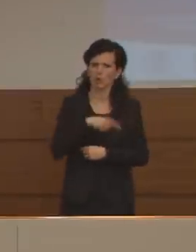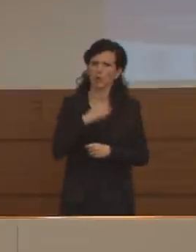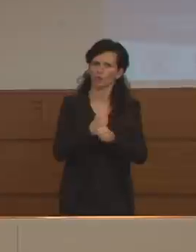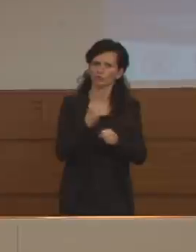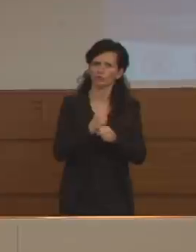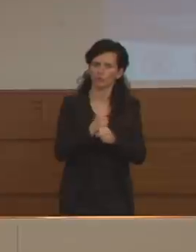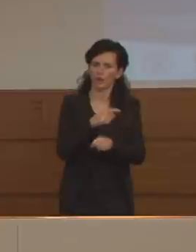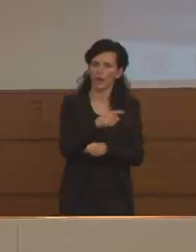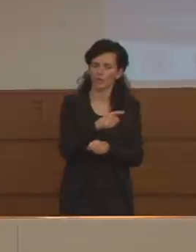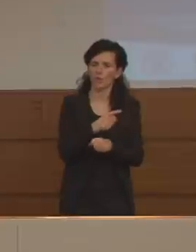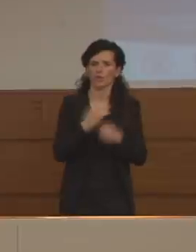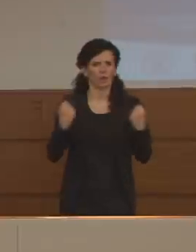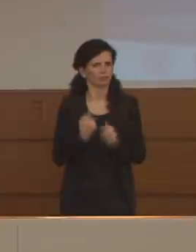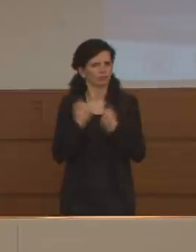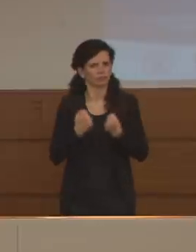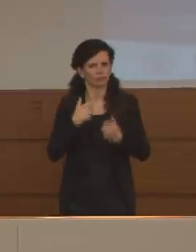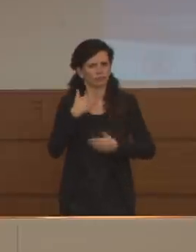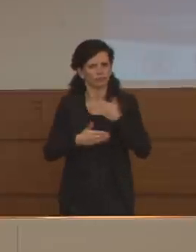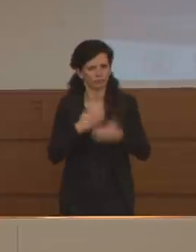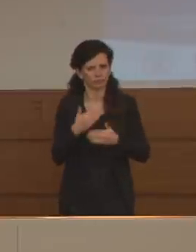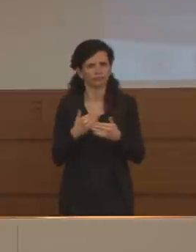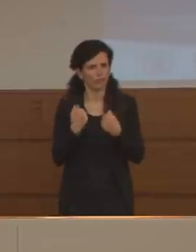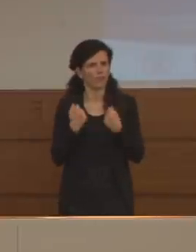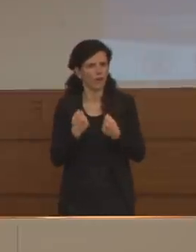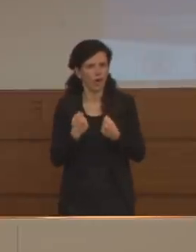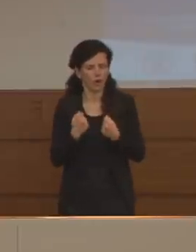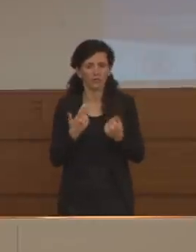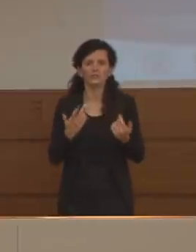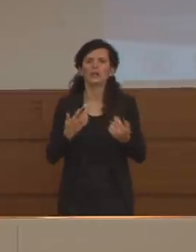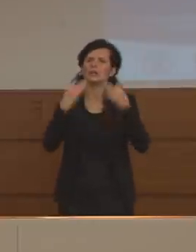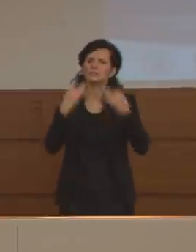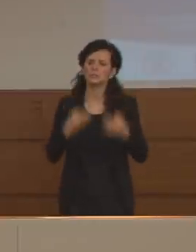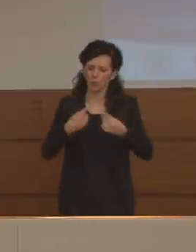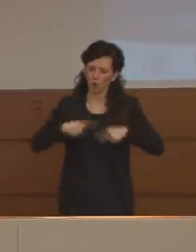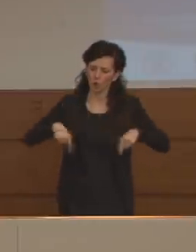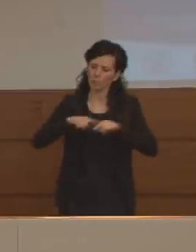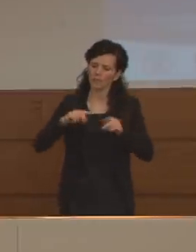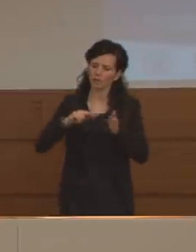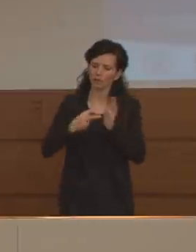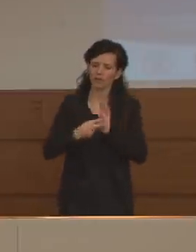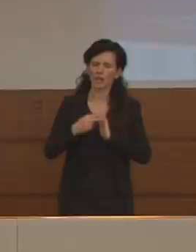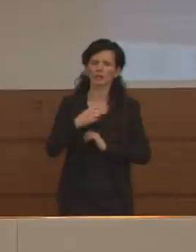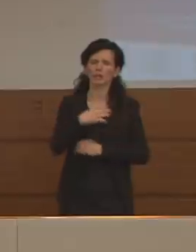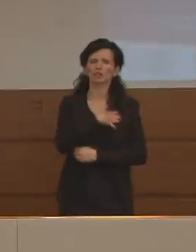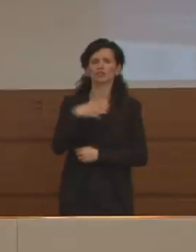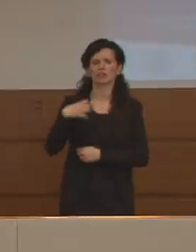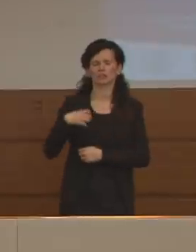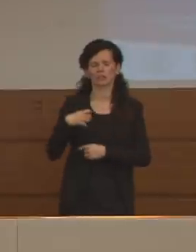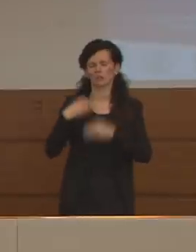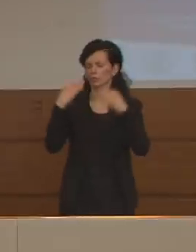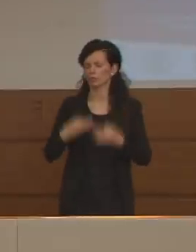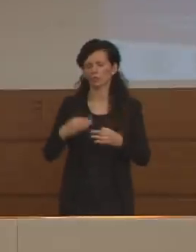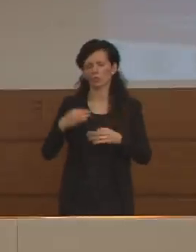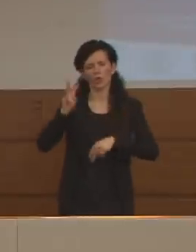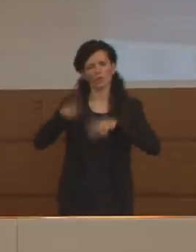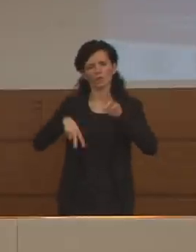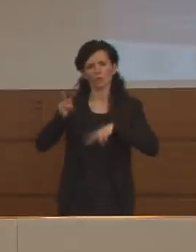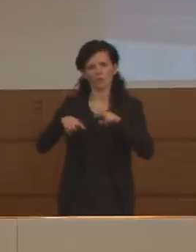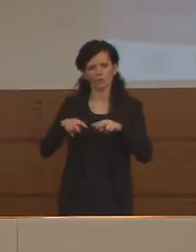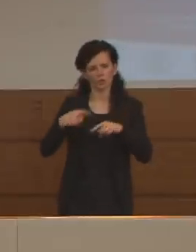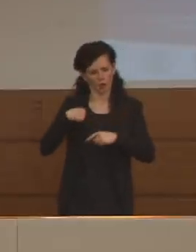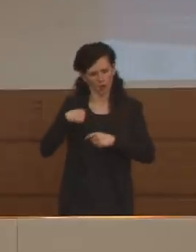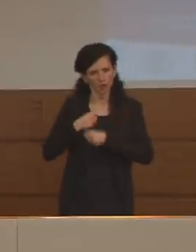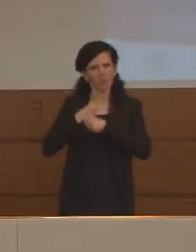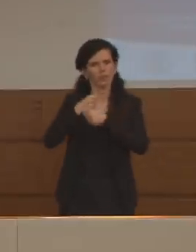attiva quindi sicuramente il comitato tecnico scientifico valuterà e io stesso mi farò portatore